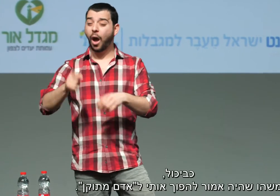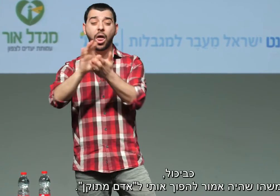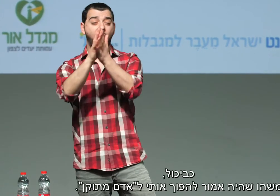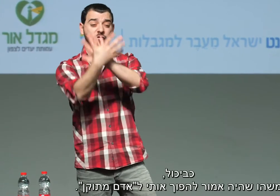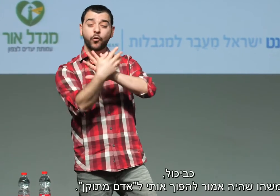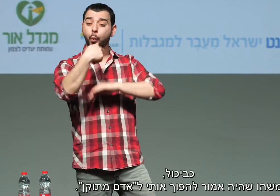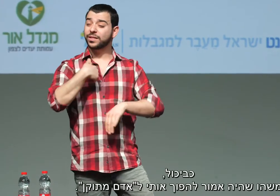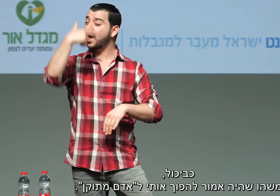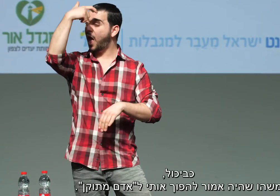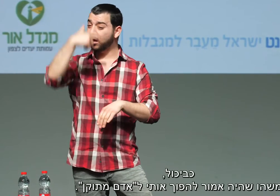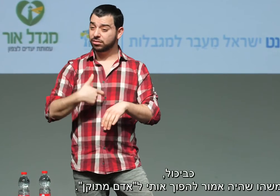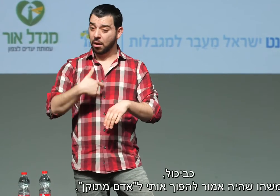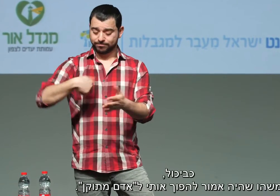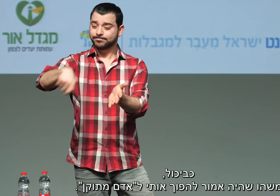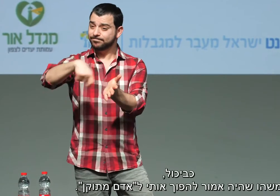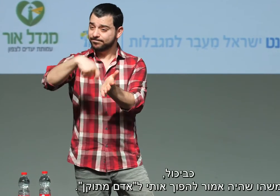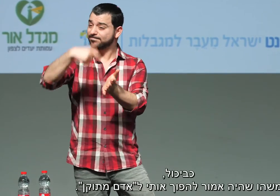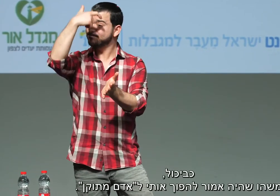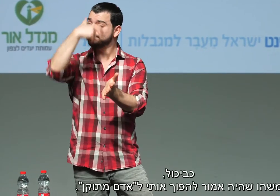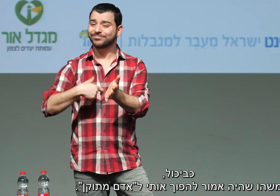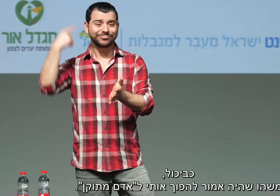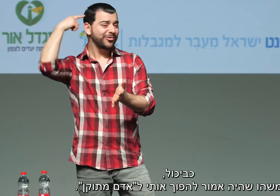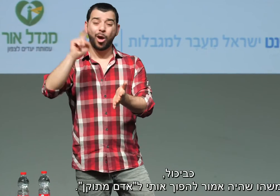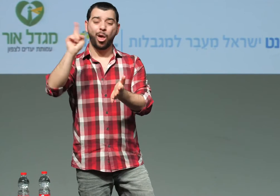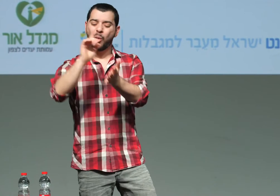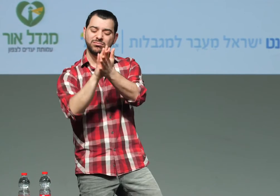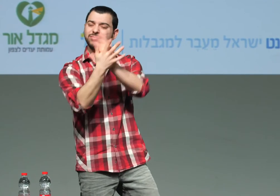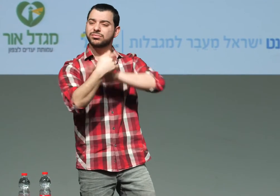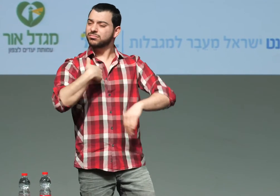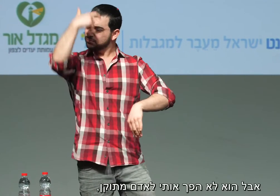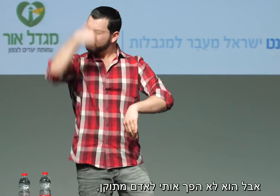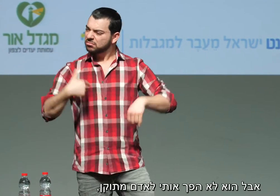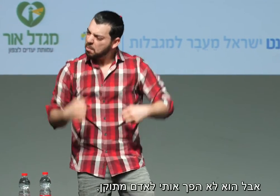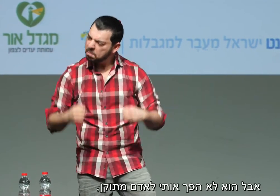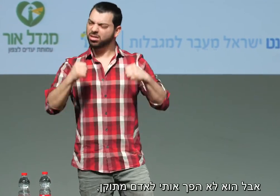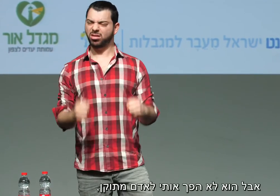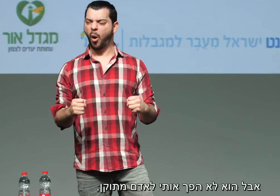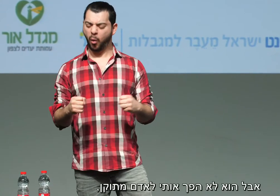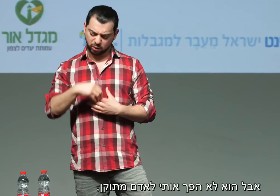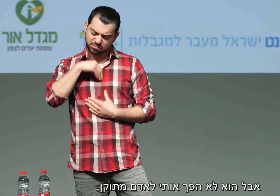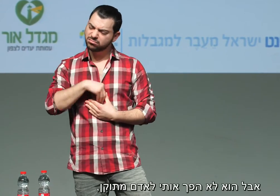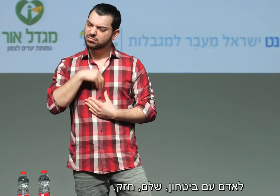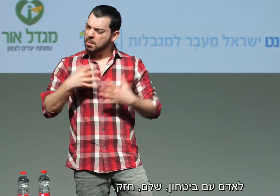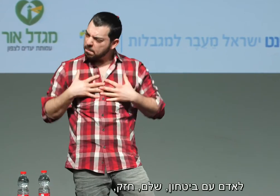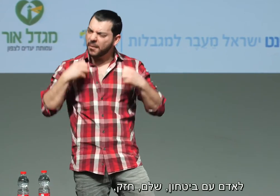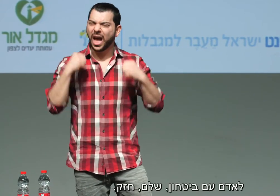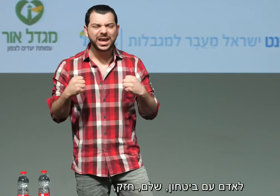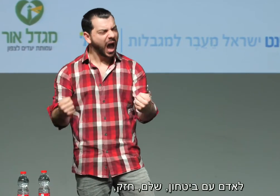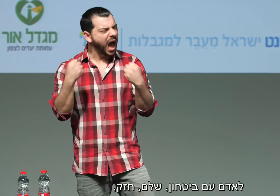כביכול משהו שהיה אמור להפוך אותי לאדם מתוקן, אבל הוא לא הפך אותי לאדם מתוקן, לאדם עם